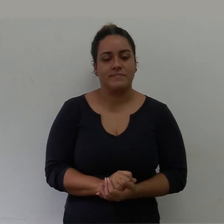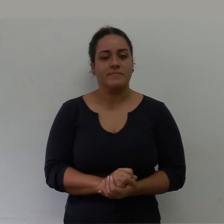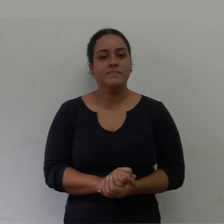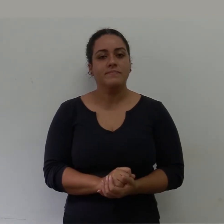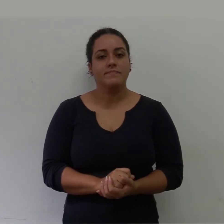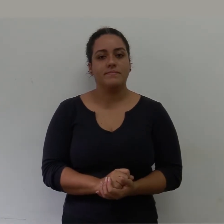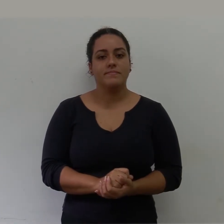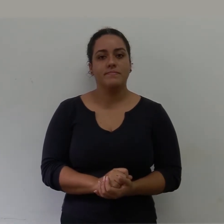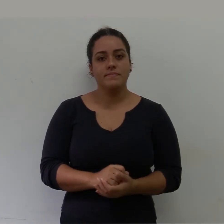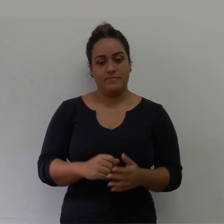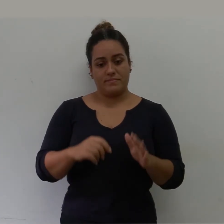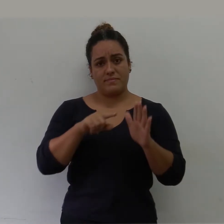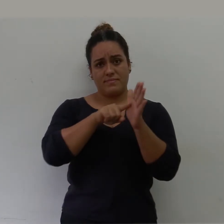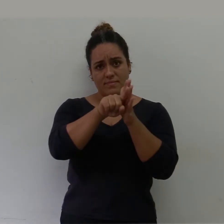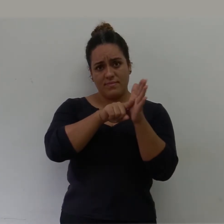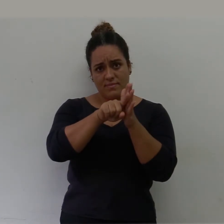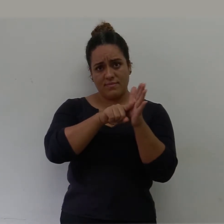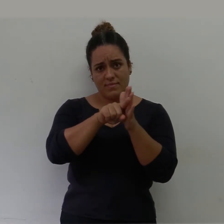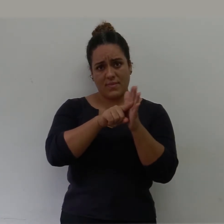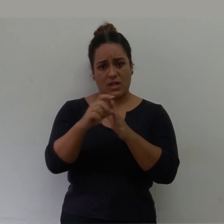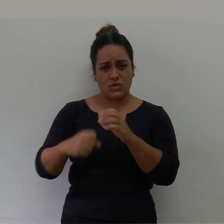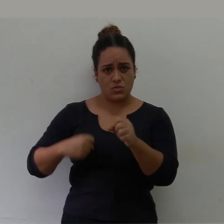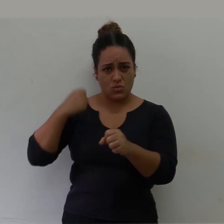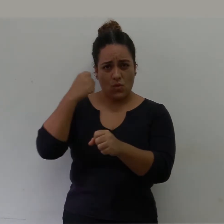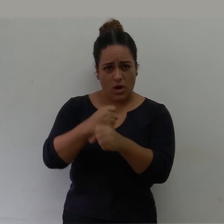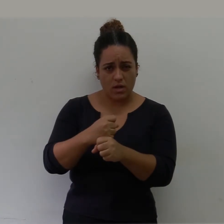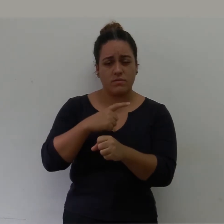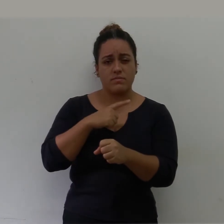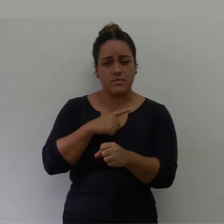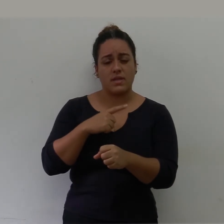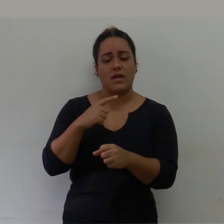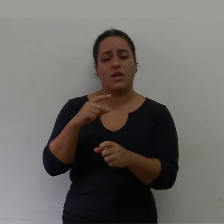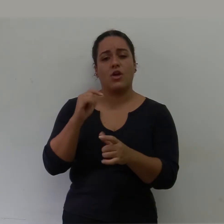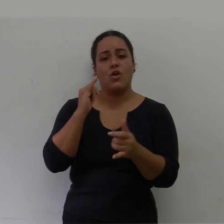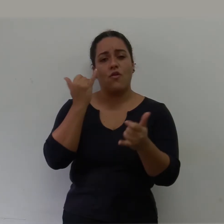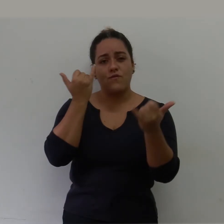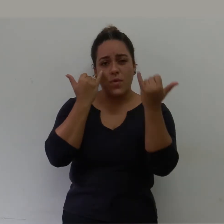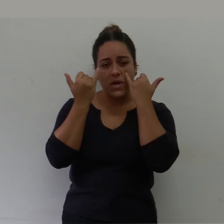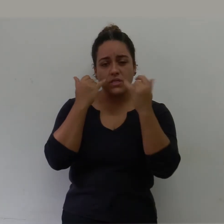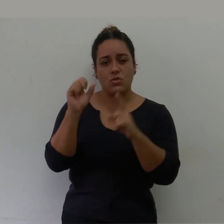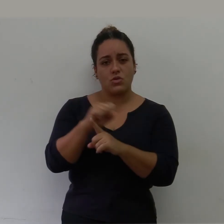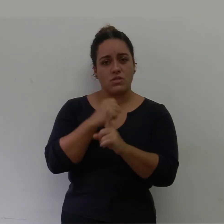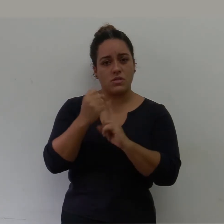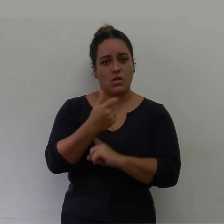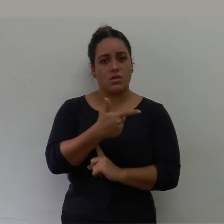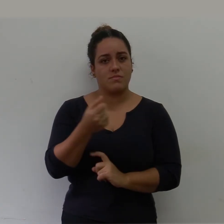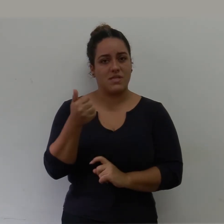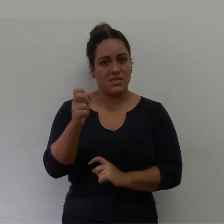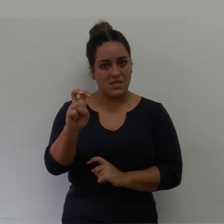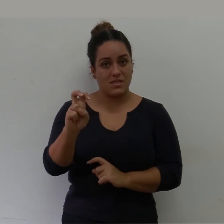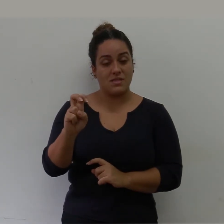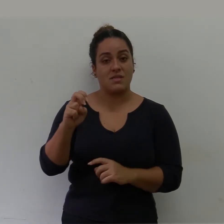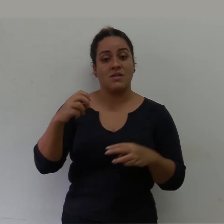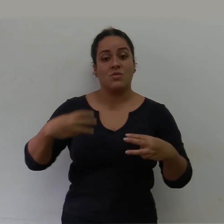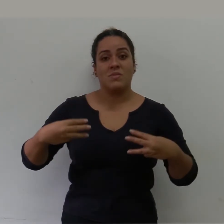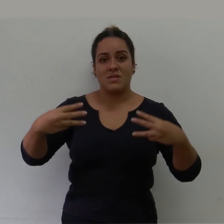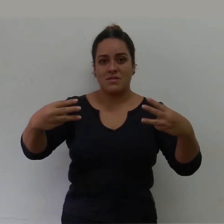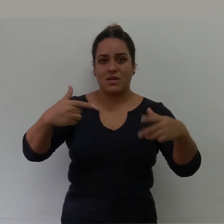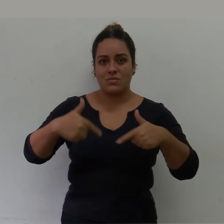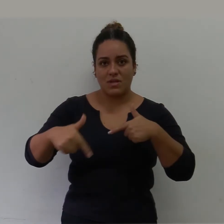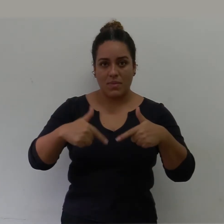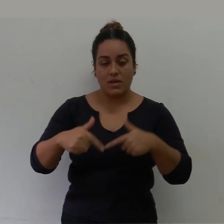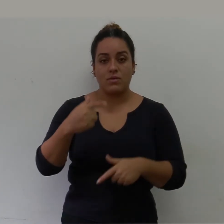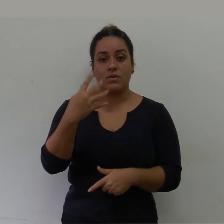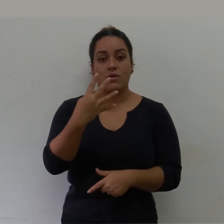deficiência. Segundo os dados da Relação Anual de Informações Sociais de 2015 do Ministério do Trabalho,